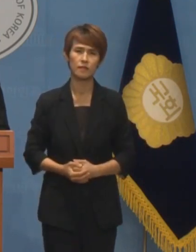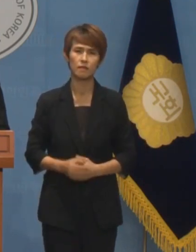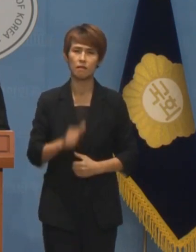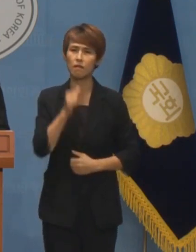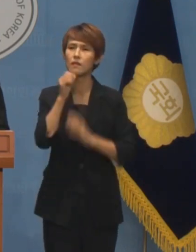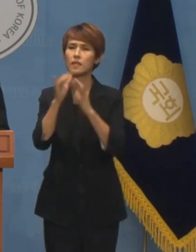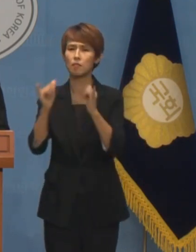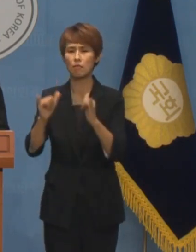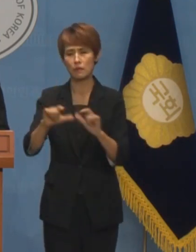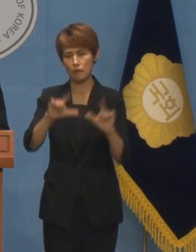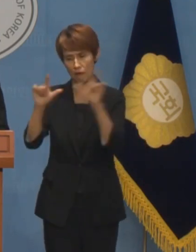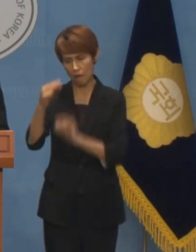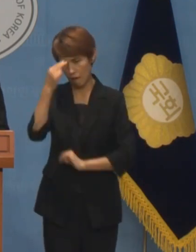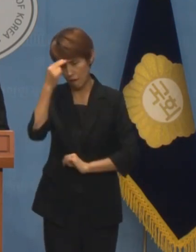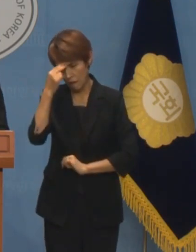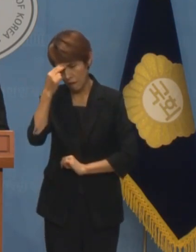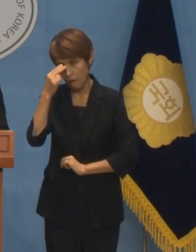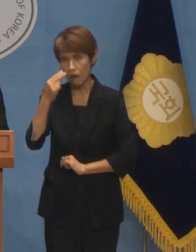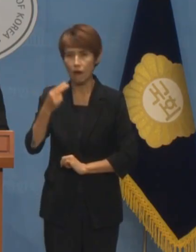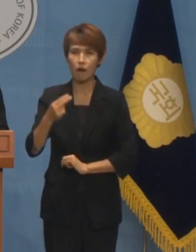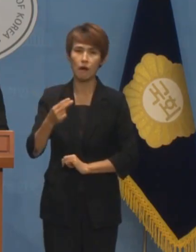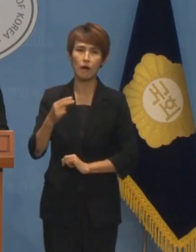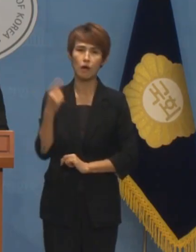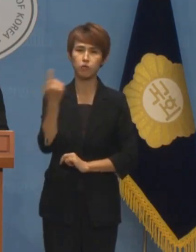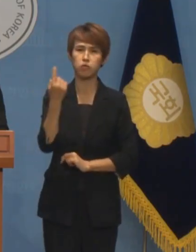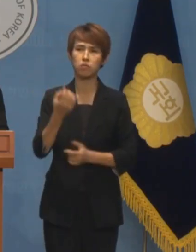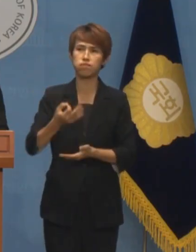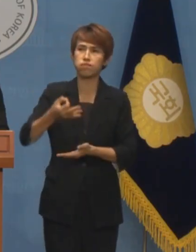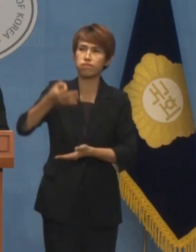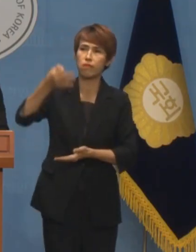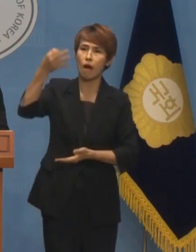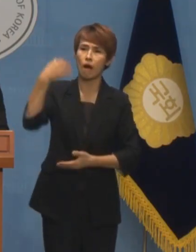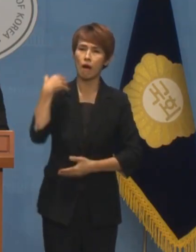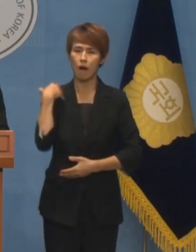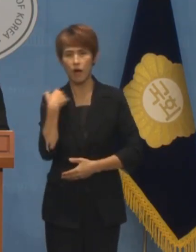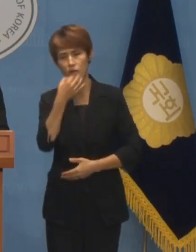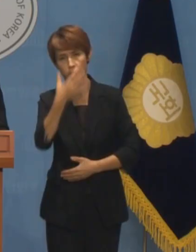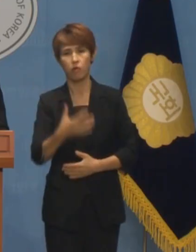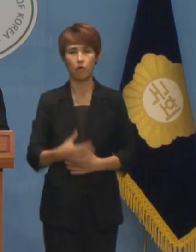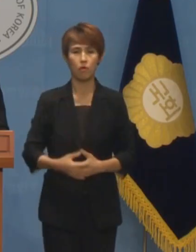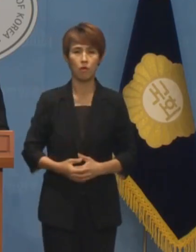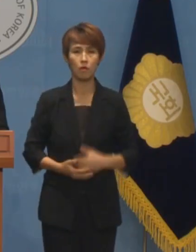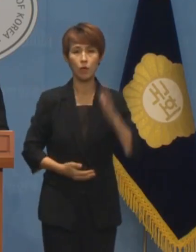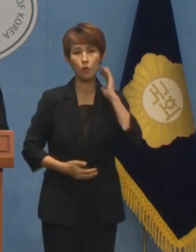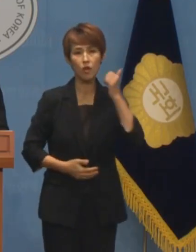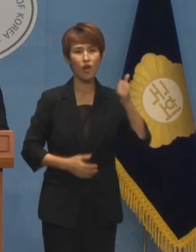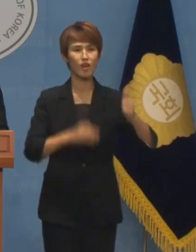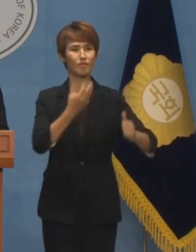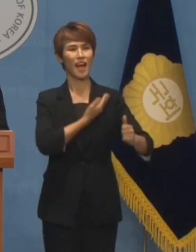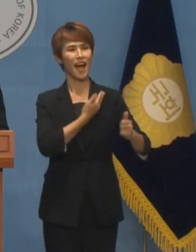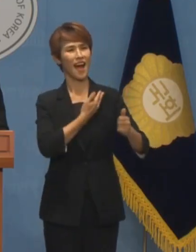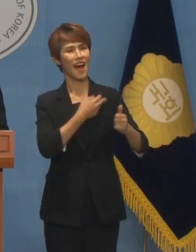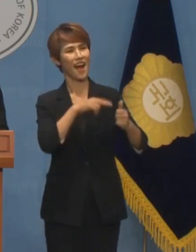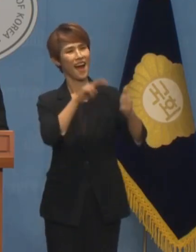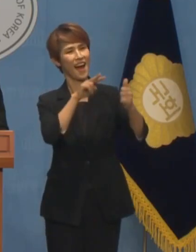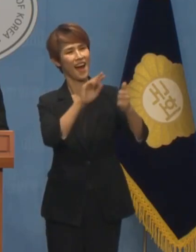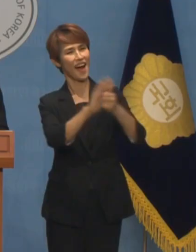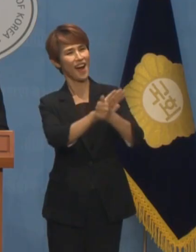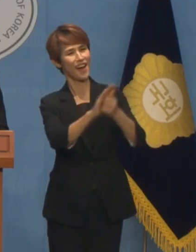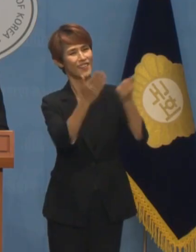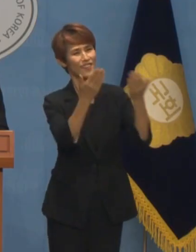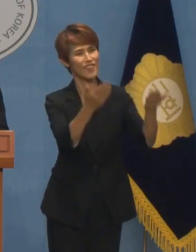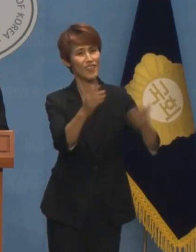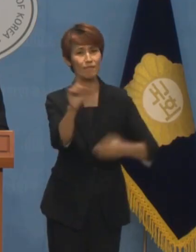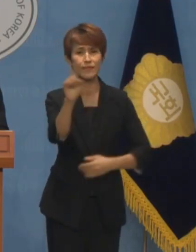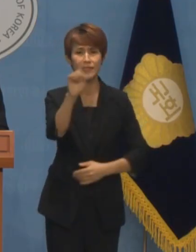서민들은 가뜩이나 어려운 살림에 각종 공공요금마저 올라 하루하루가 힘든데 대통령은 부자들만 쳐다보고 있으니 기가 막힐